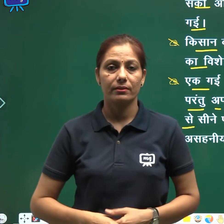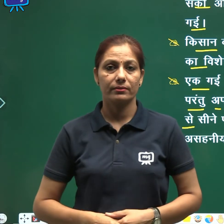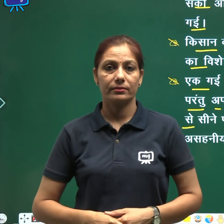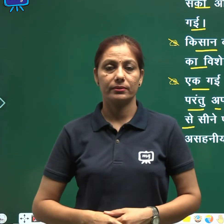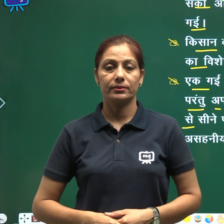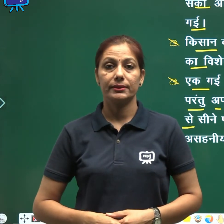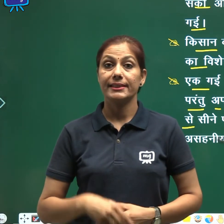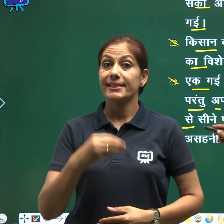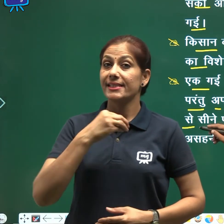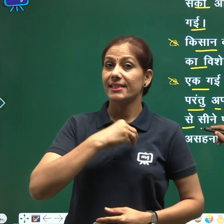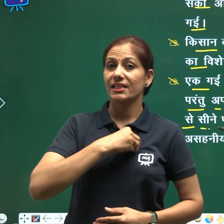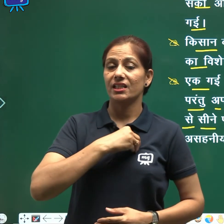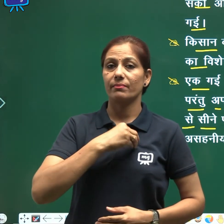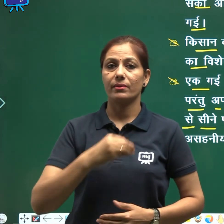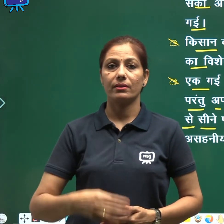सीने पर